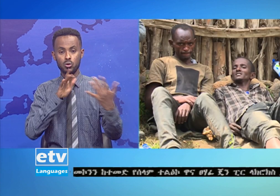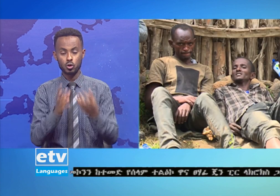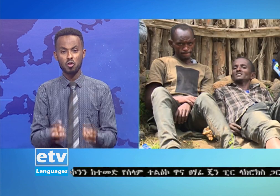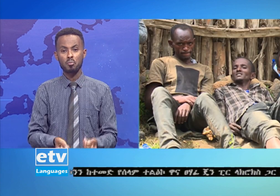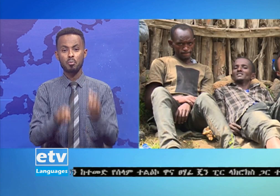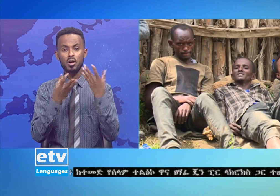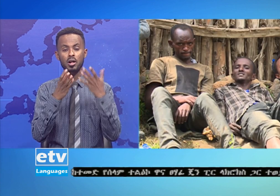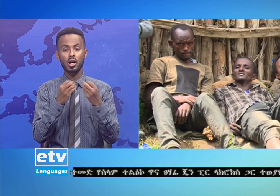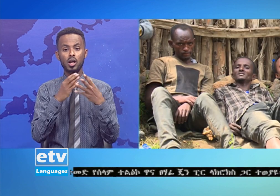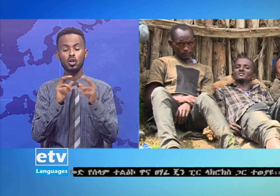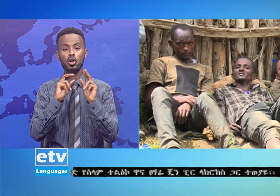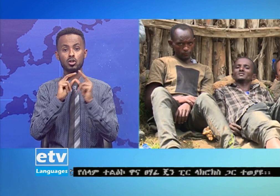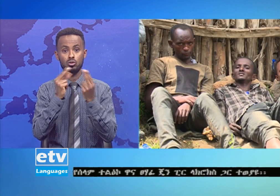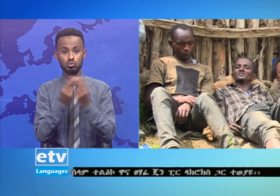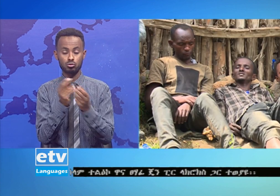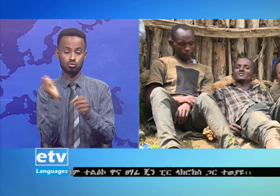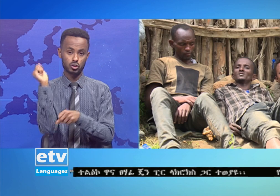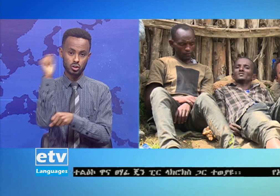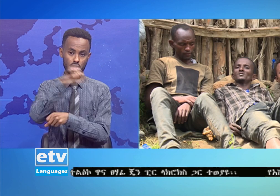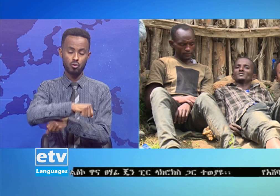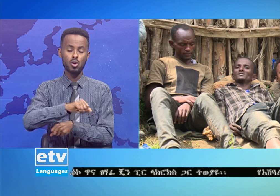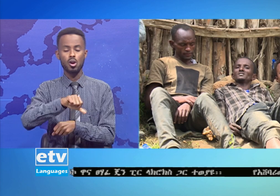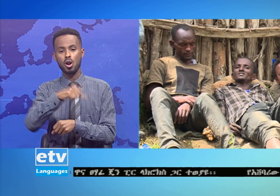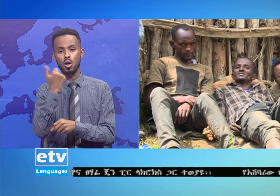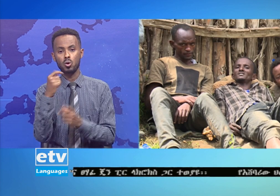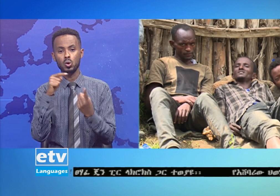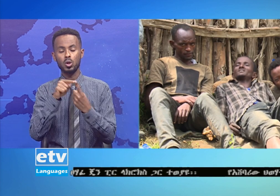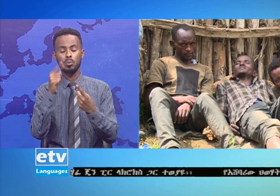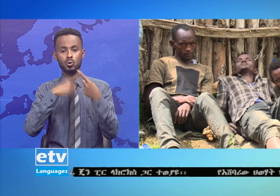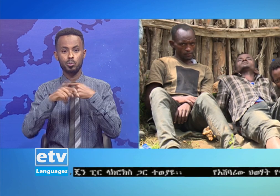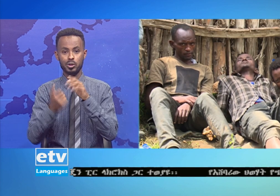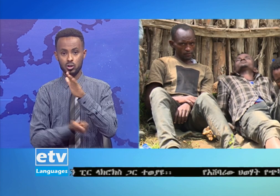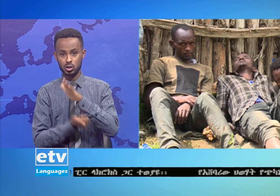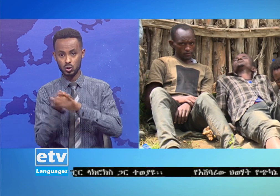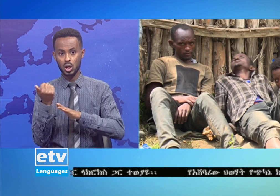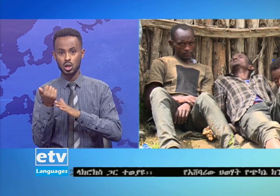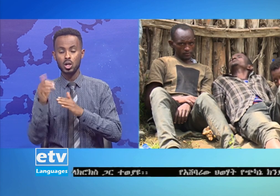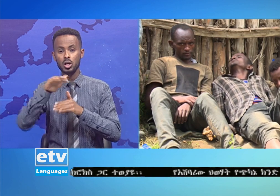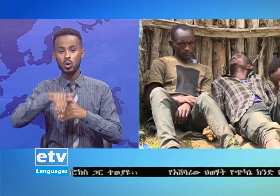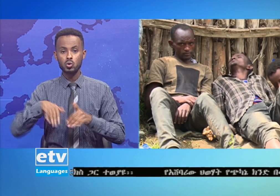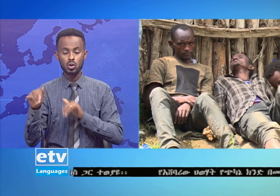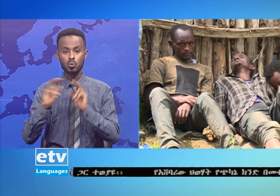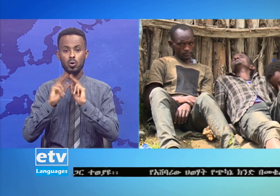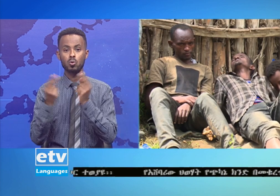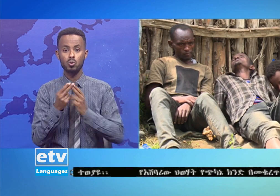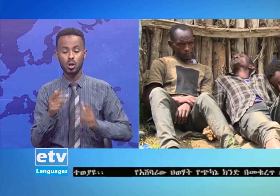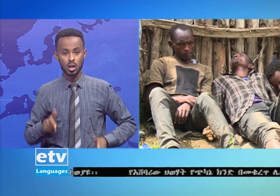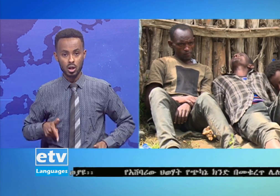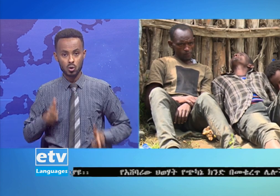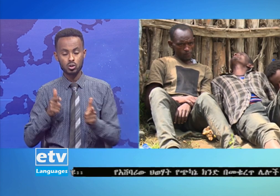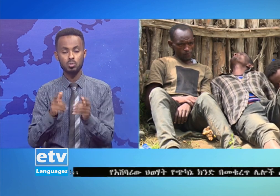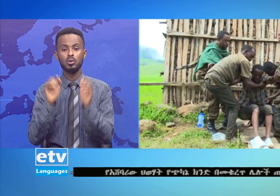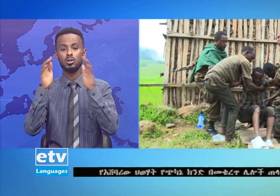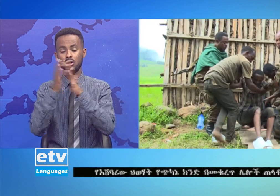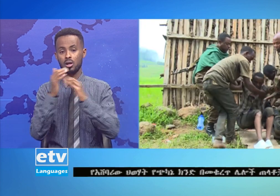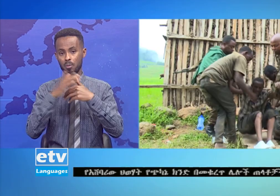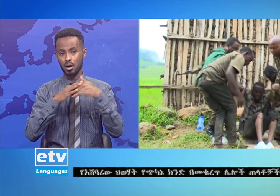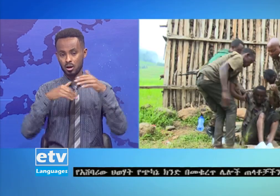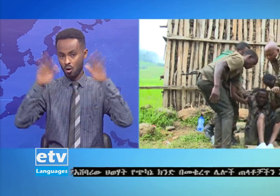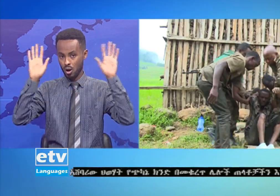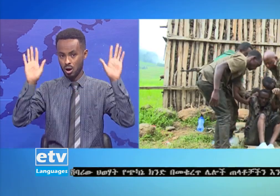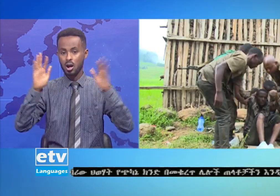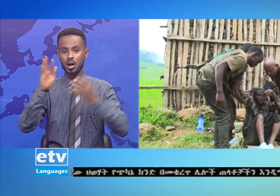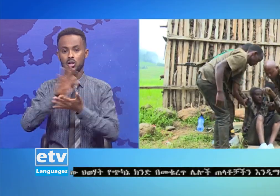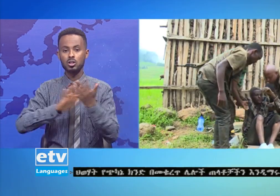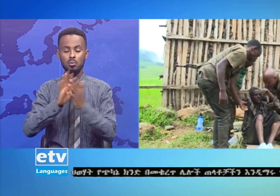በርካታ የቡድኑ ታጣቂዎች ሲደመሰሱ፣ ሌሎች ወደ መጡበት ሸሽተዋል። ቀሪዎቹ የቡድኑ ታጣቂዎችም ተማርከዋል።